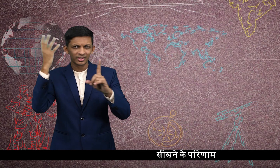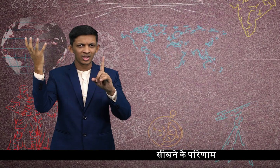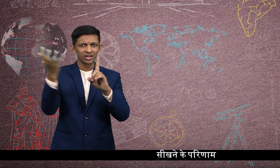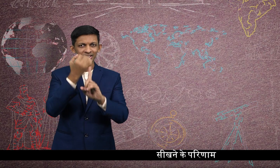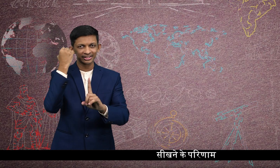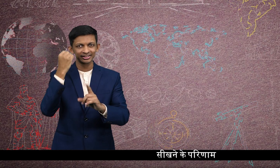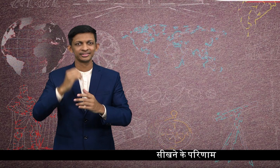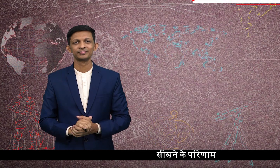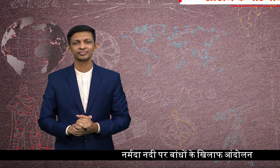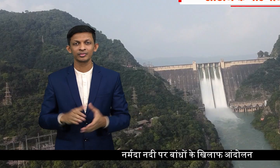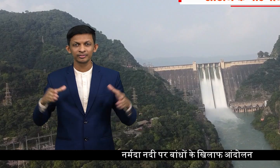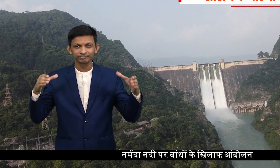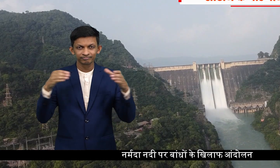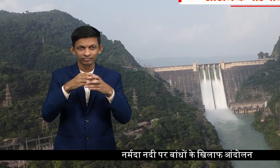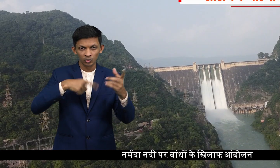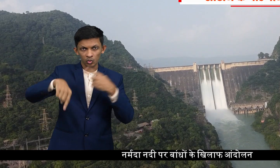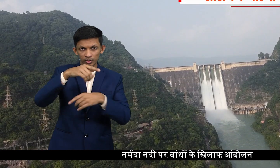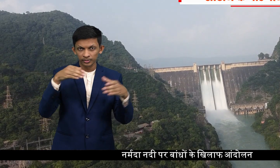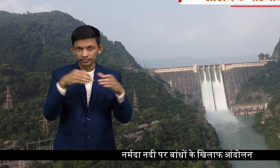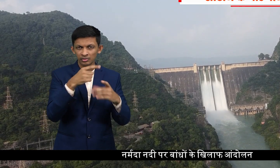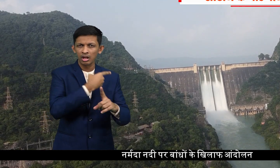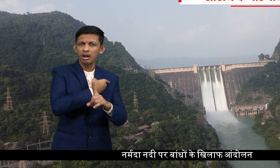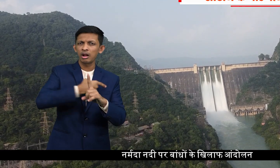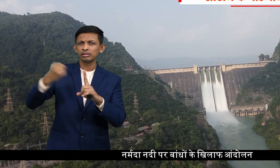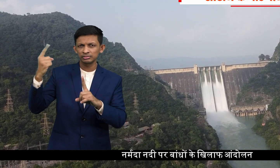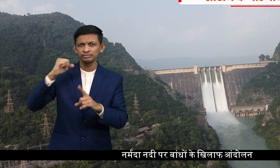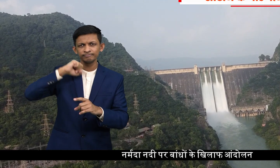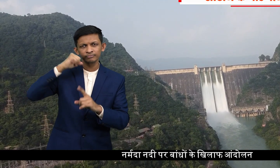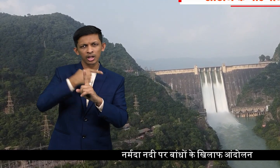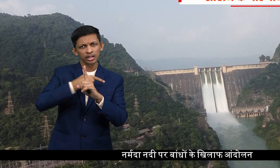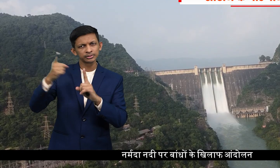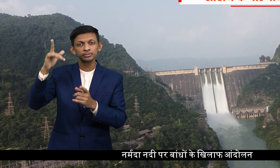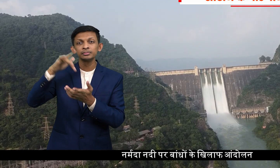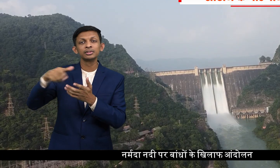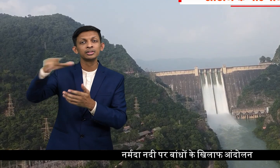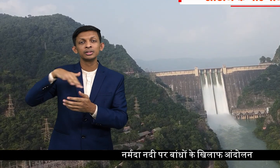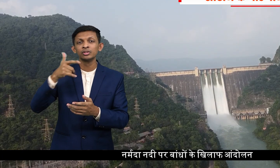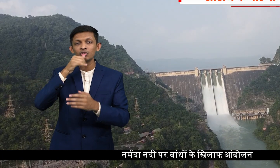के परिणाम। नर्मदा नदी पर बांधों के खिलाफ आंदोलन।